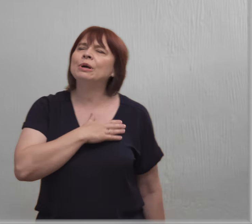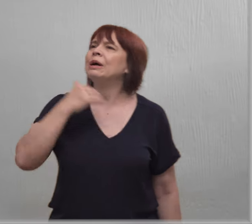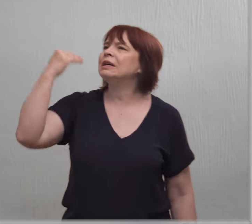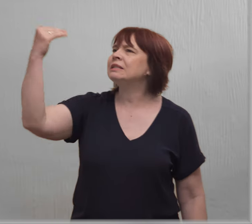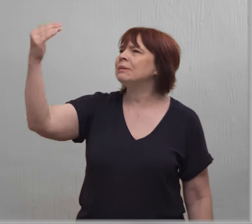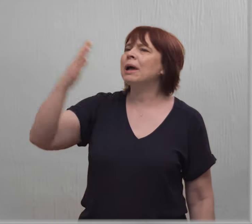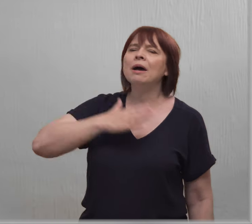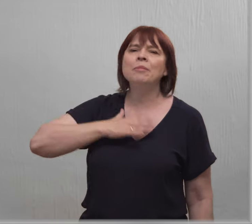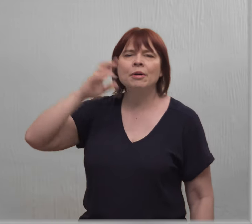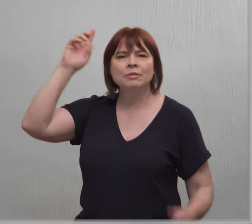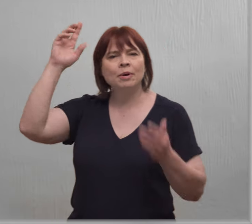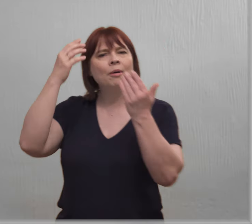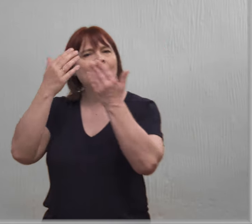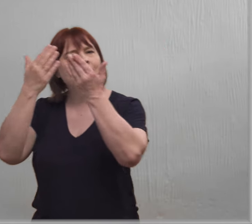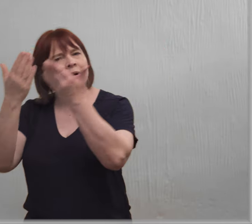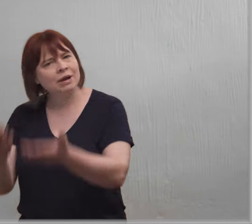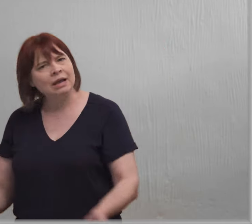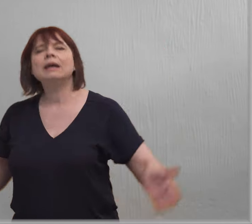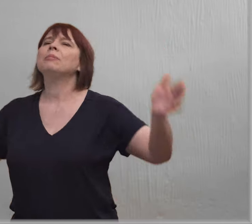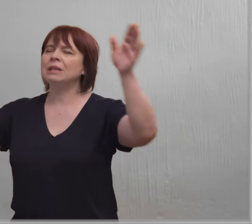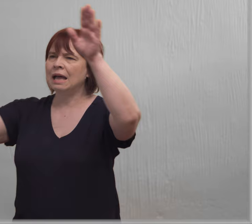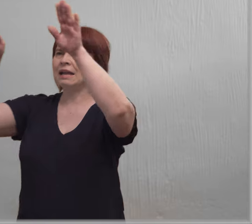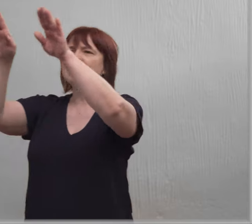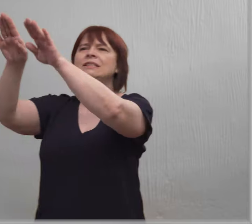Всей душой тебя, мой Бог.